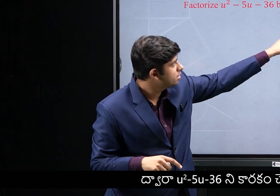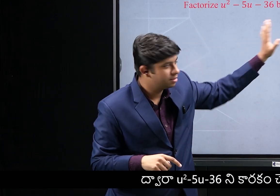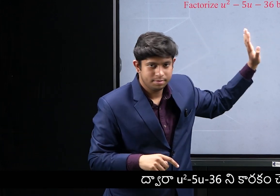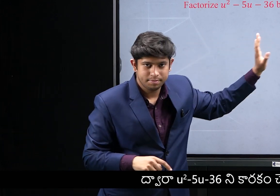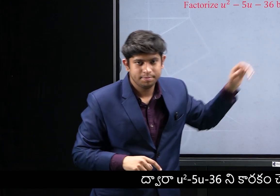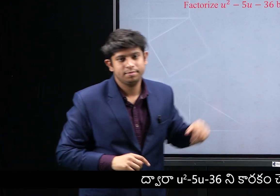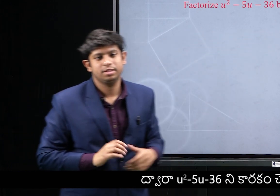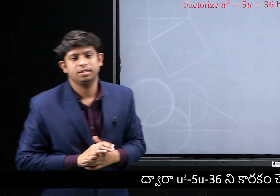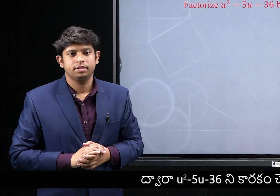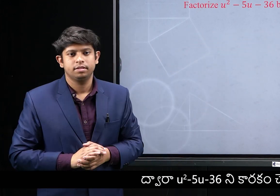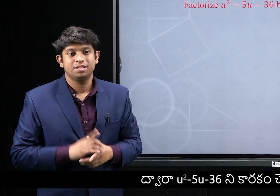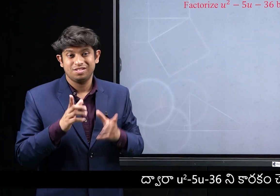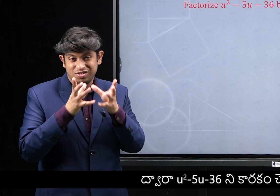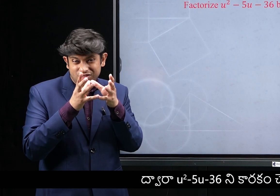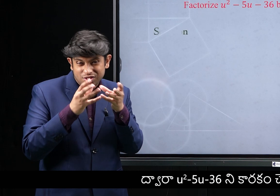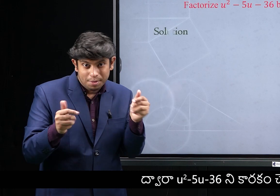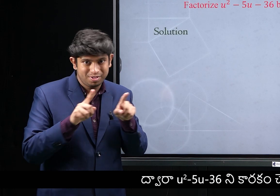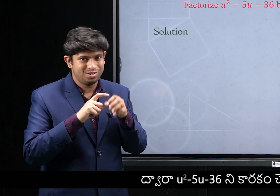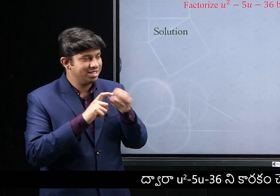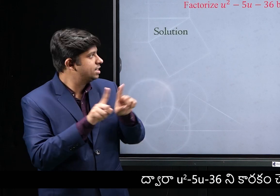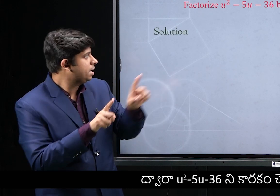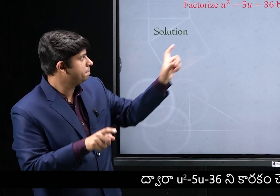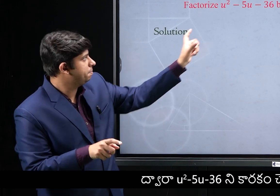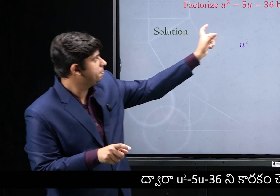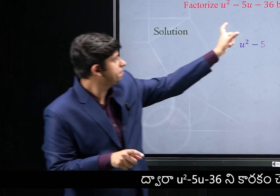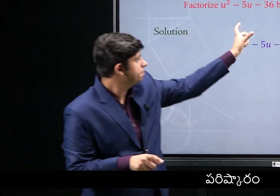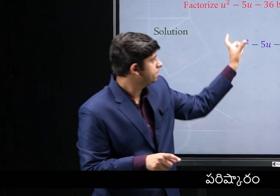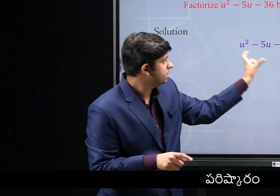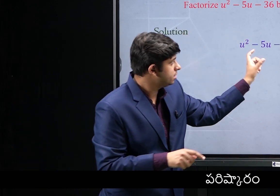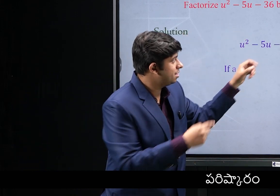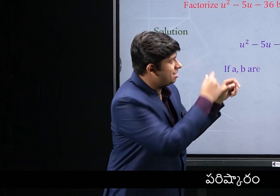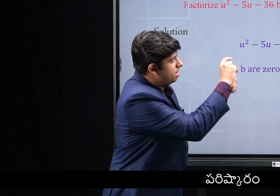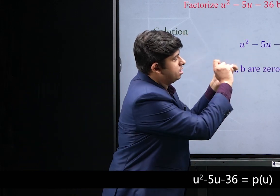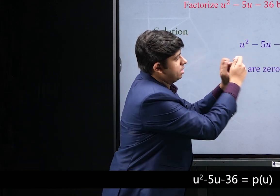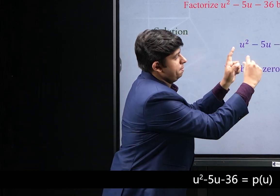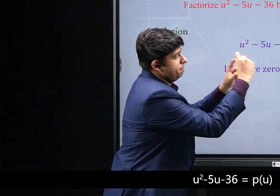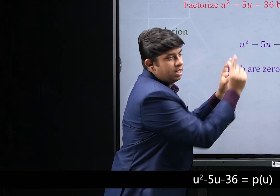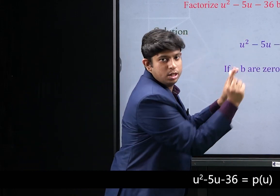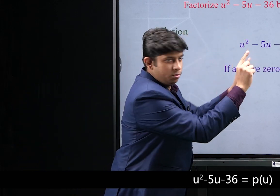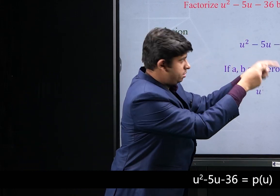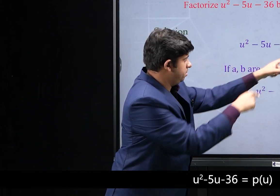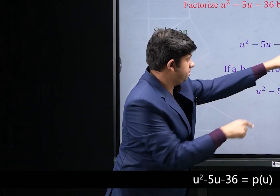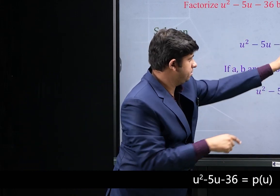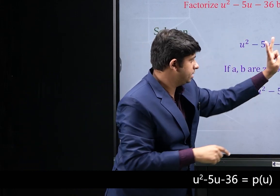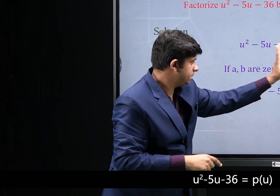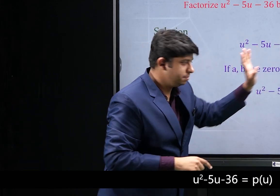- 5u - 36ని కారకం చేయండి. పరిష్కారం u² - 5u -